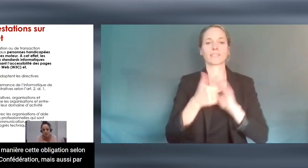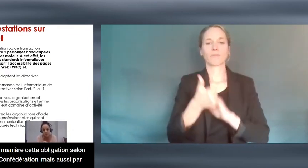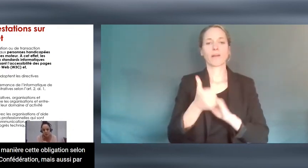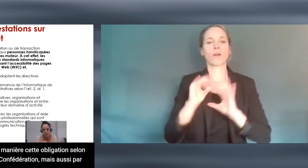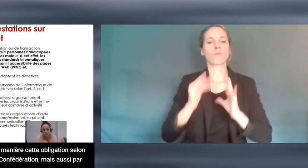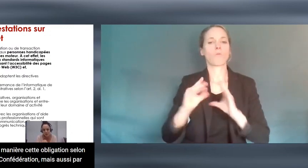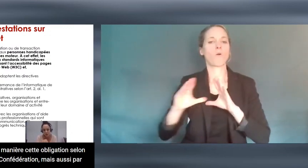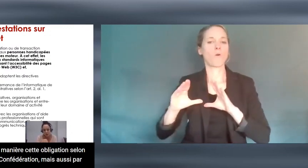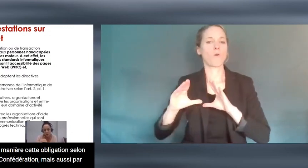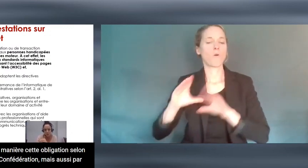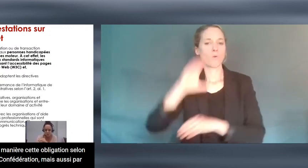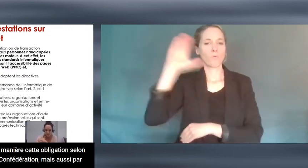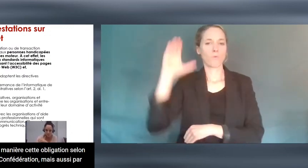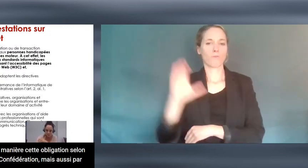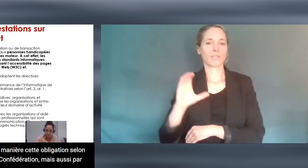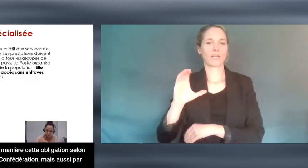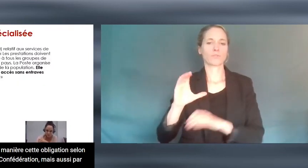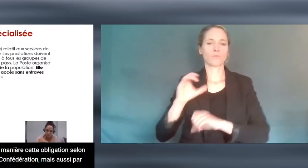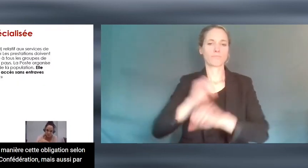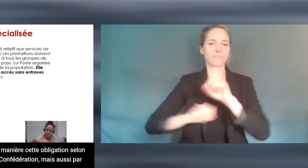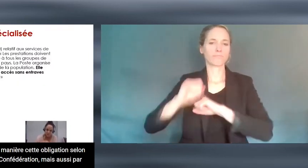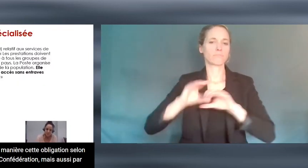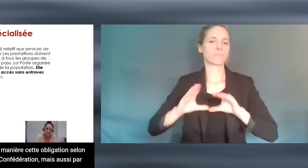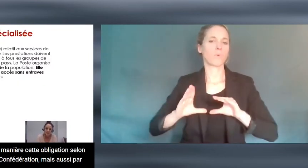aussi par les cantons.